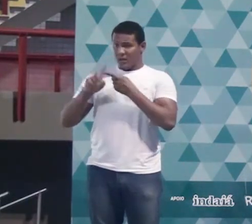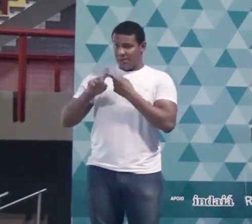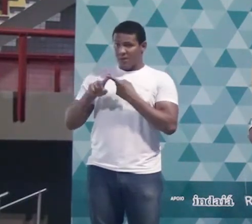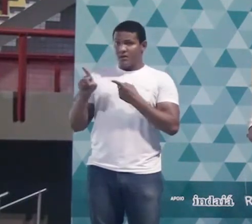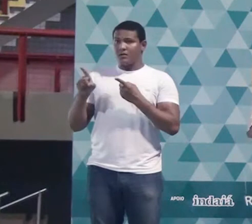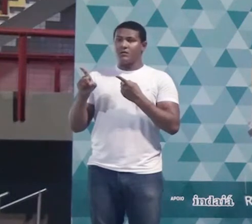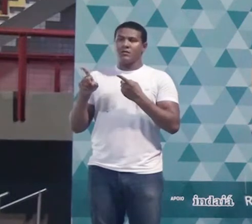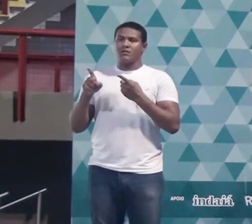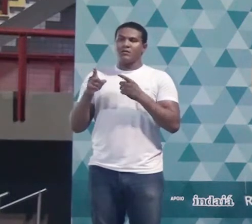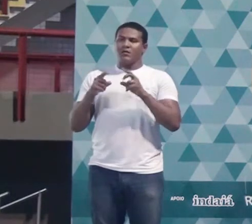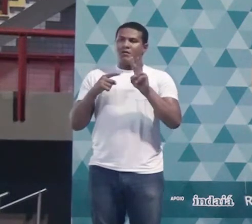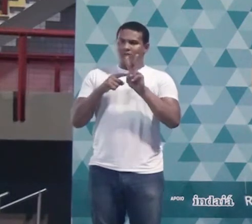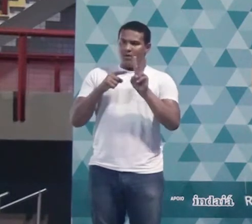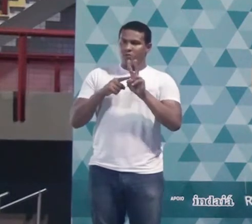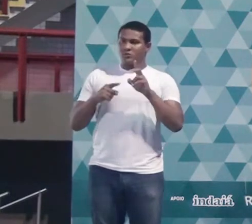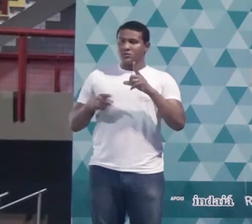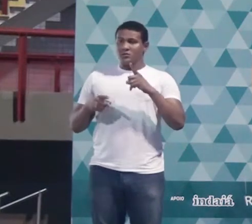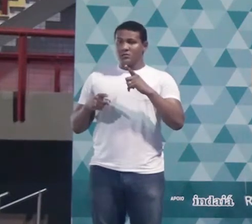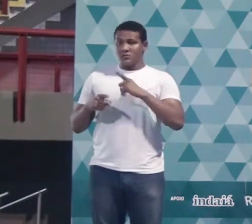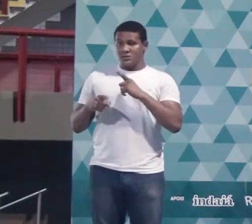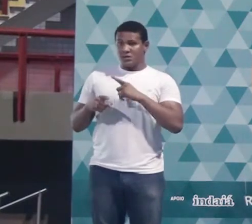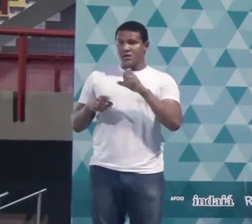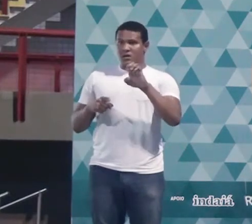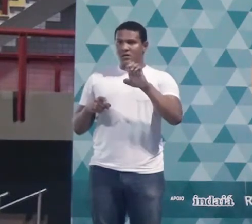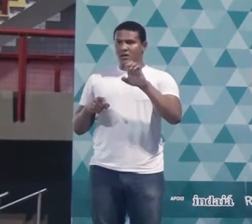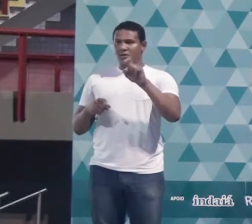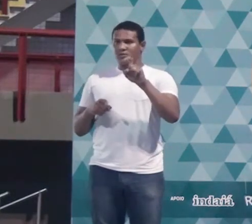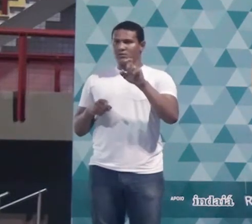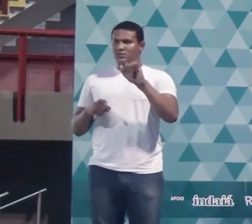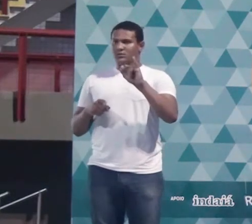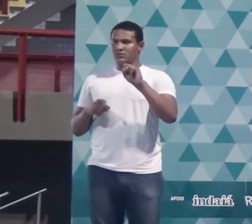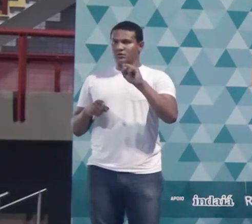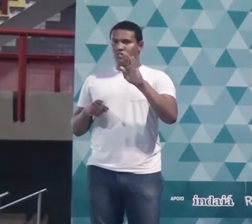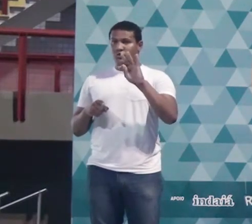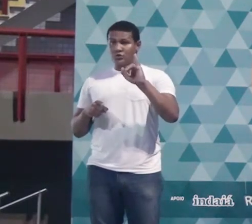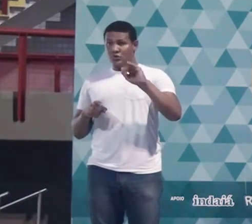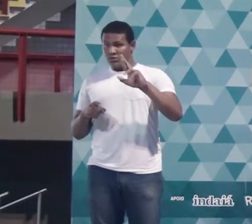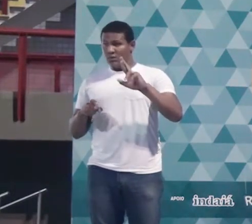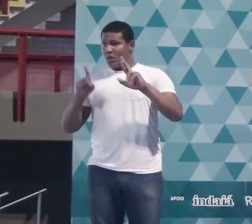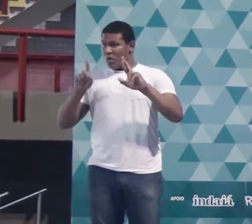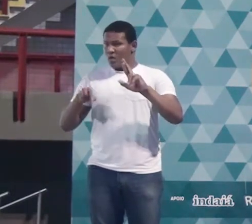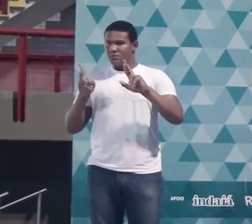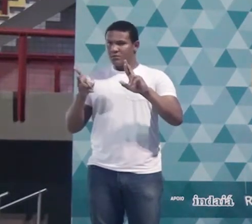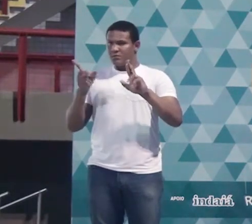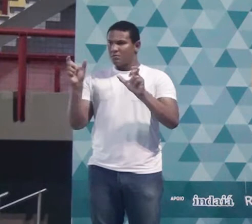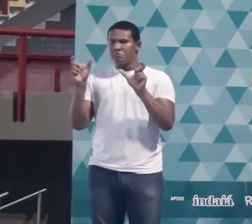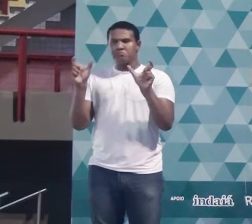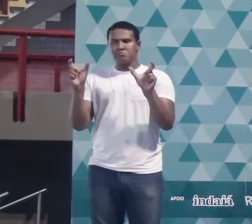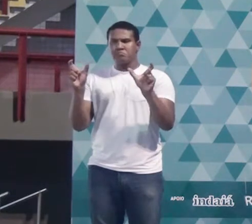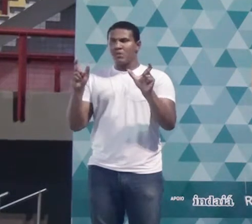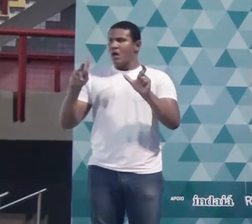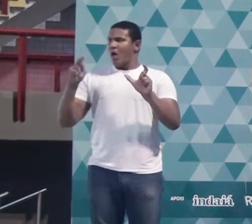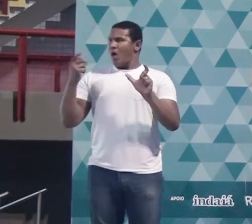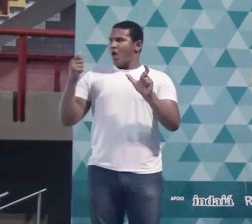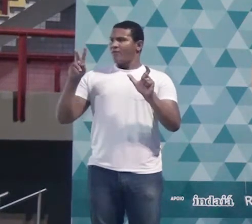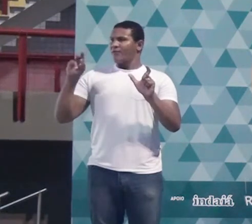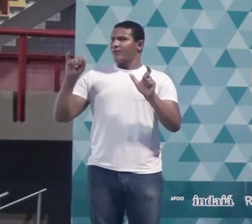haver obrigatoriamente permanece no singular. Nada de